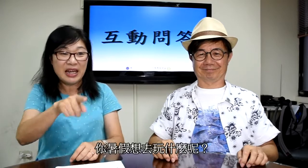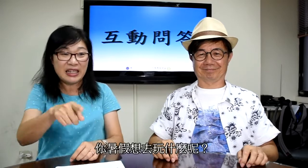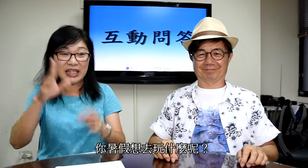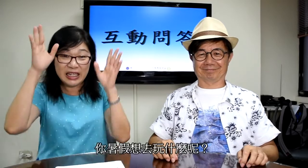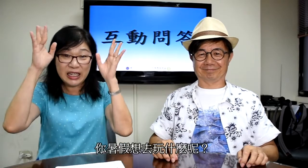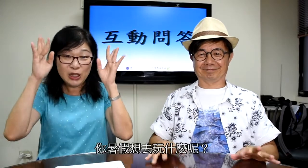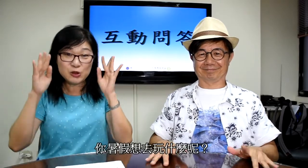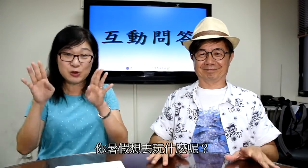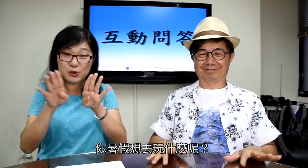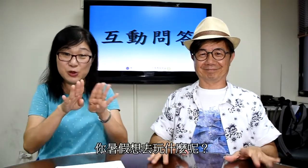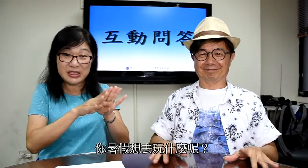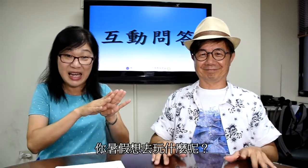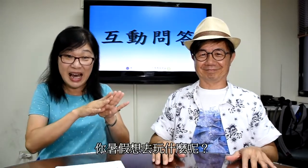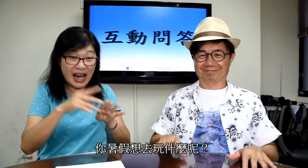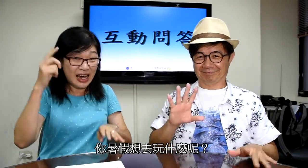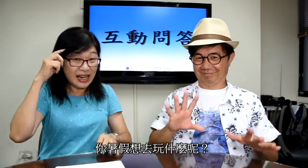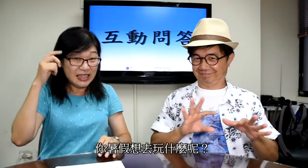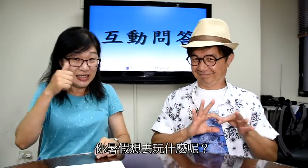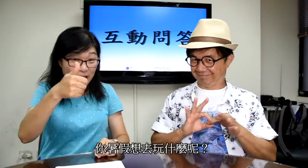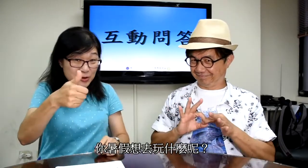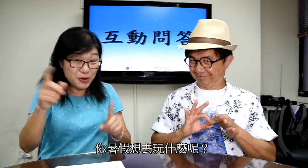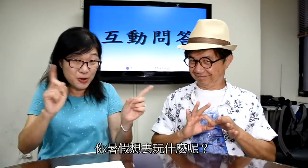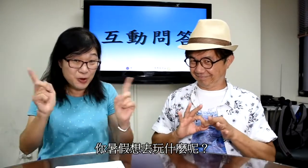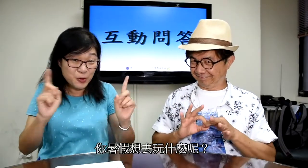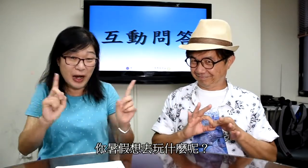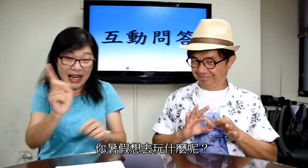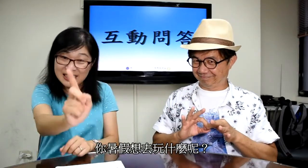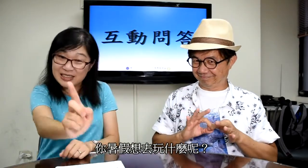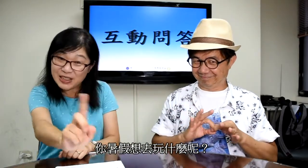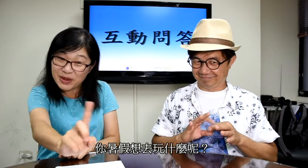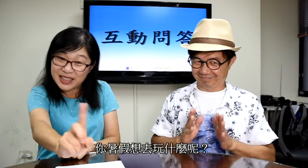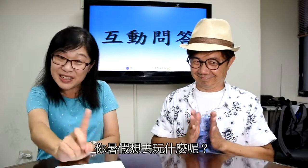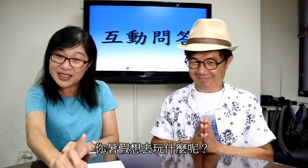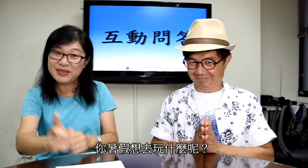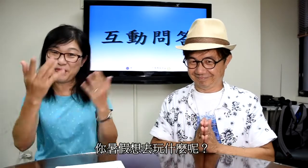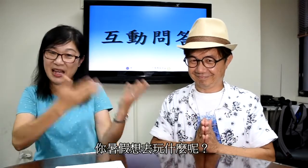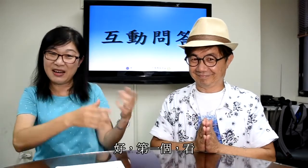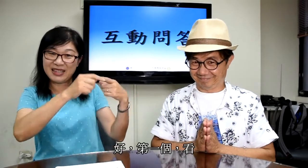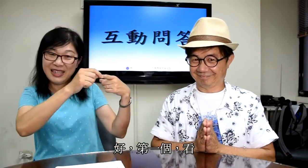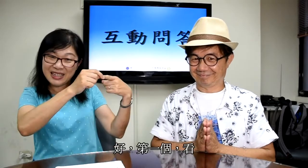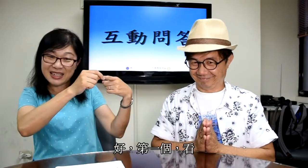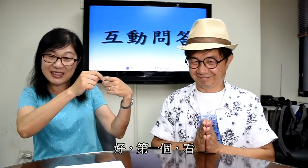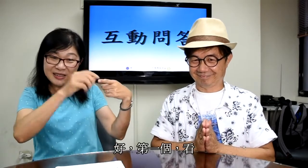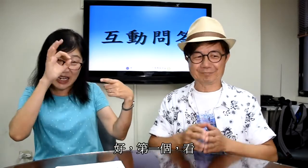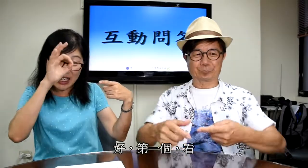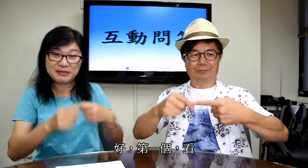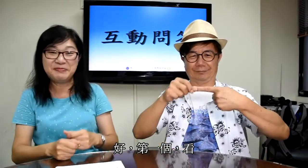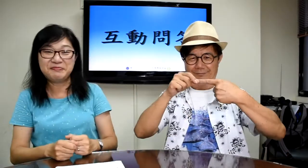你暑假想去玩什么呢？好，第一个看。